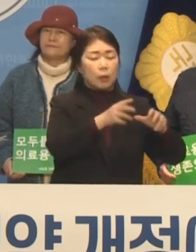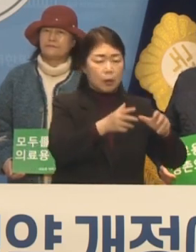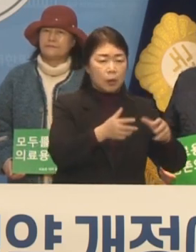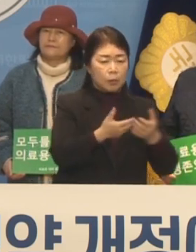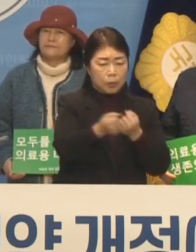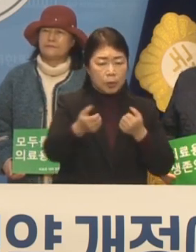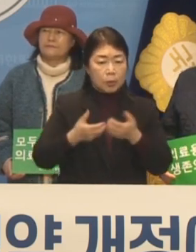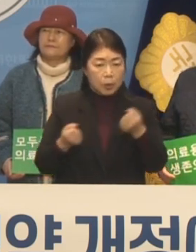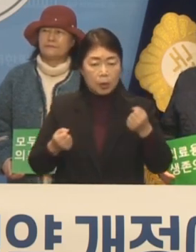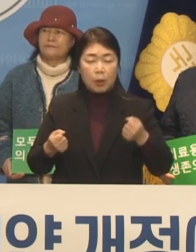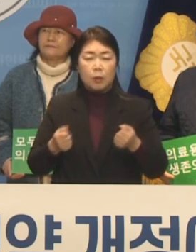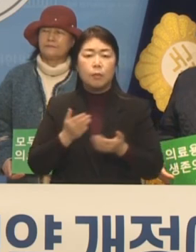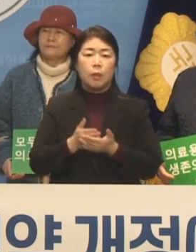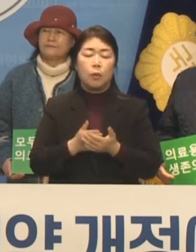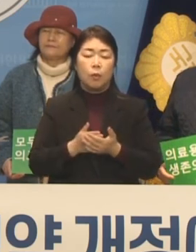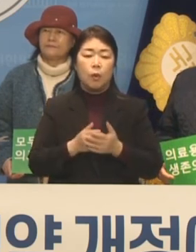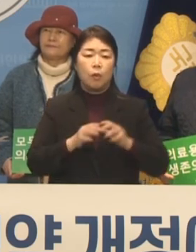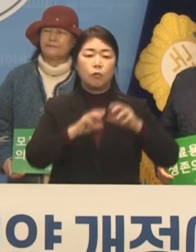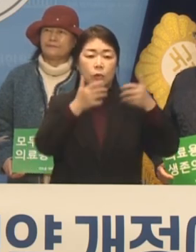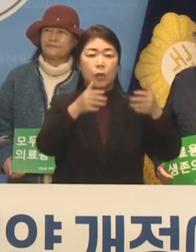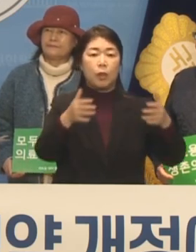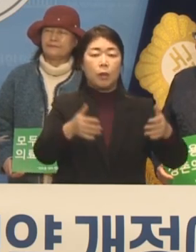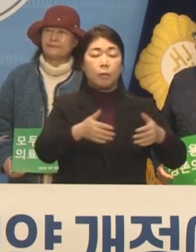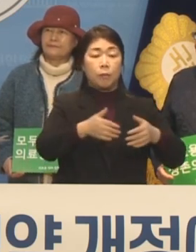않고 이 국제협약에 따라